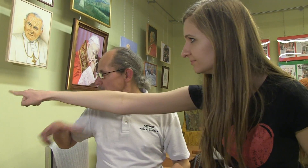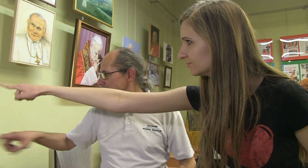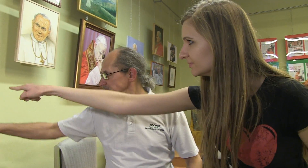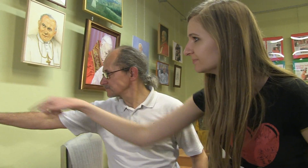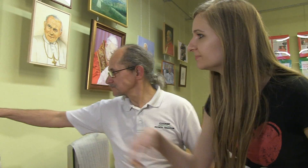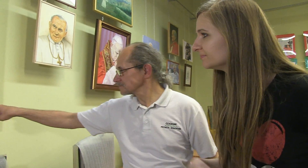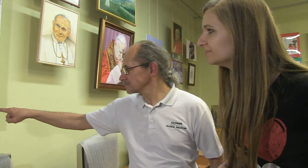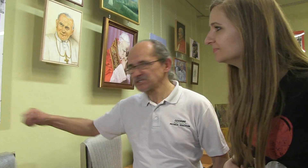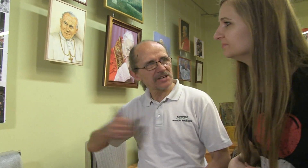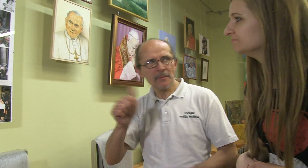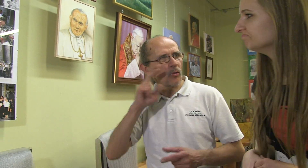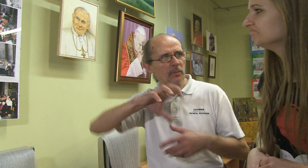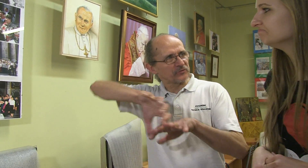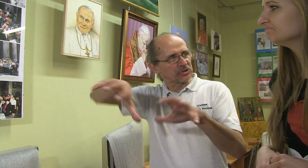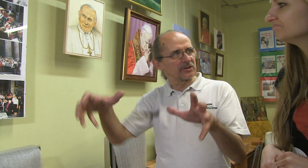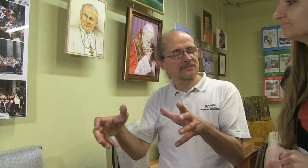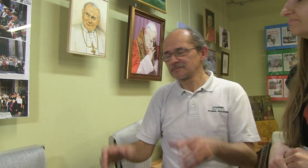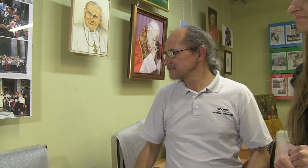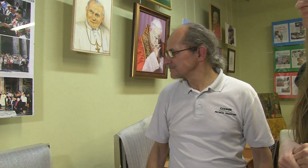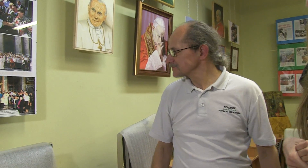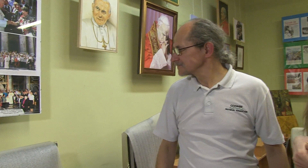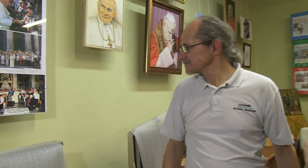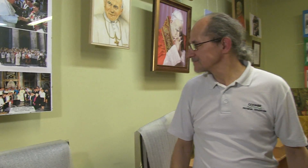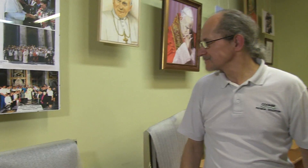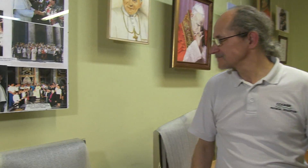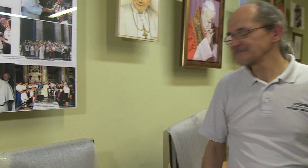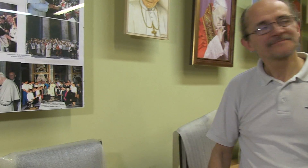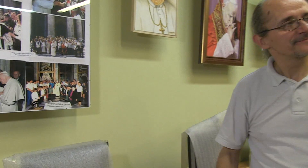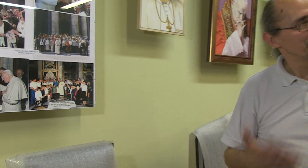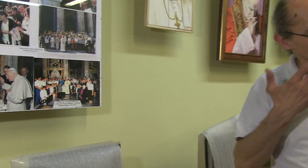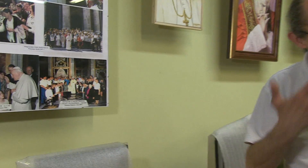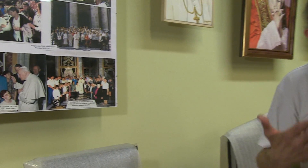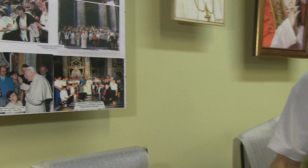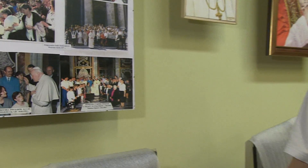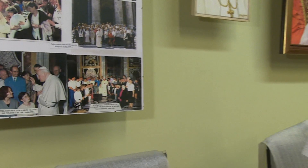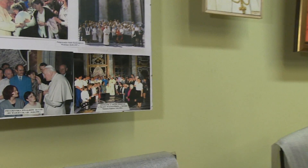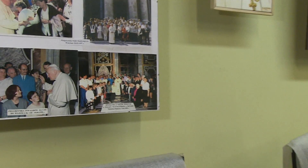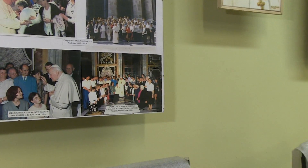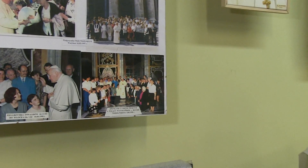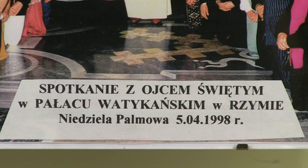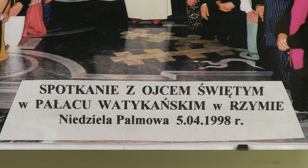Tak, próbę. Sama próbę wciśnij. Dziękuję.